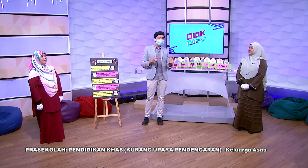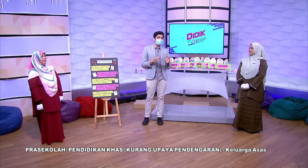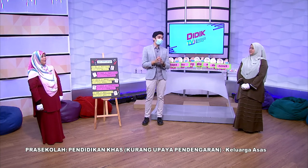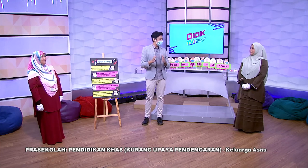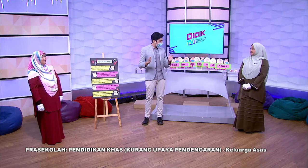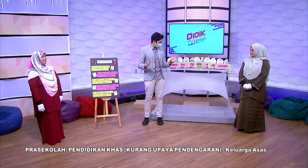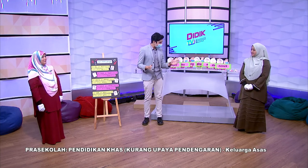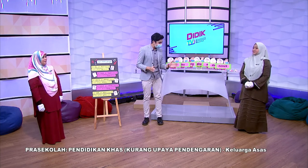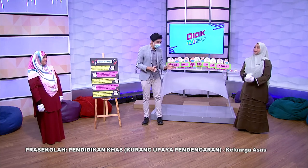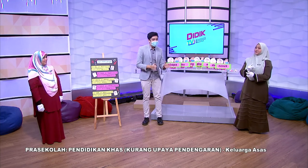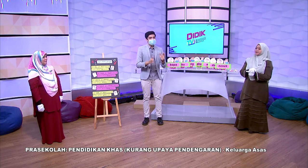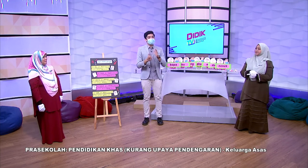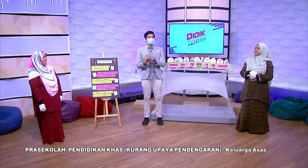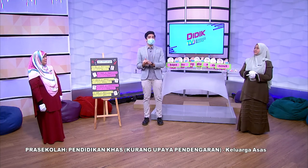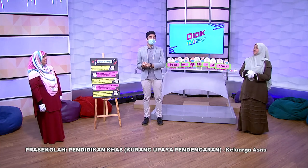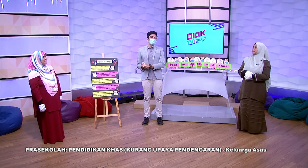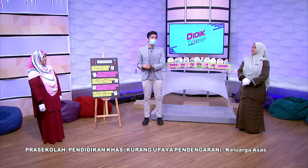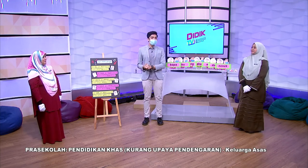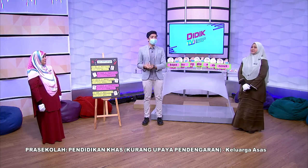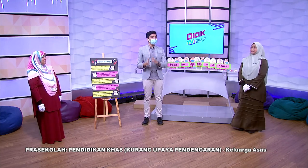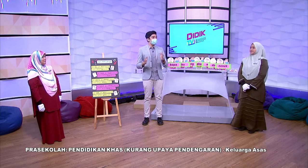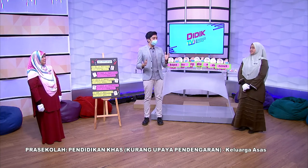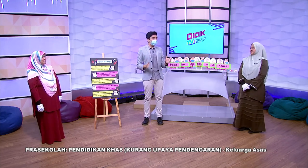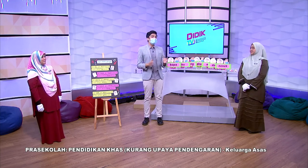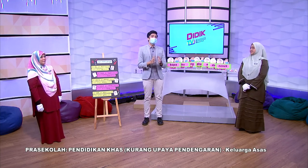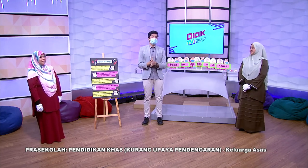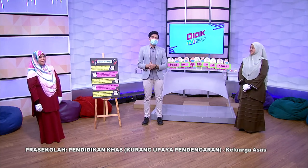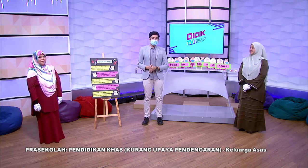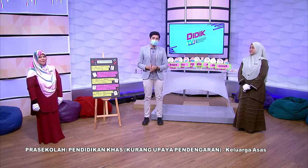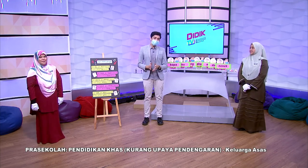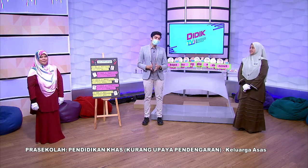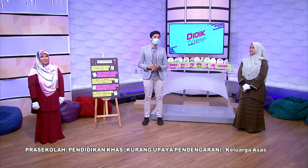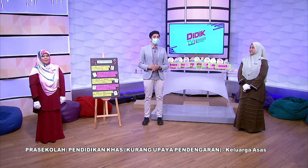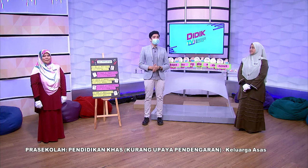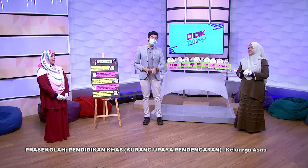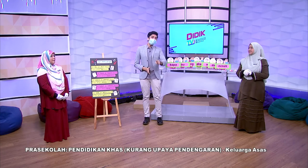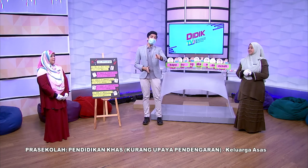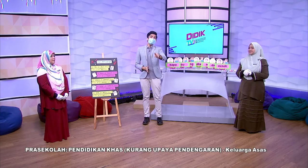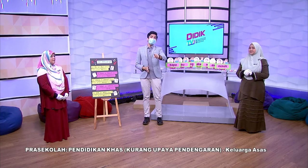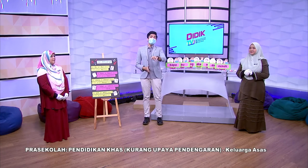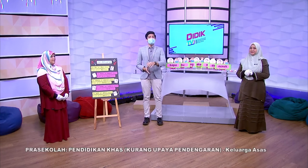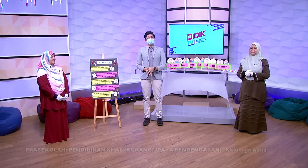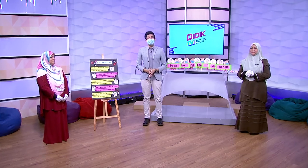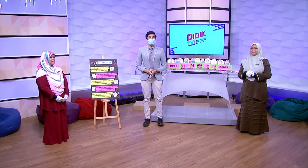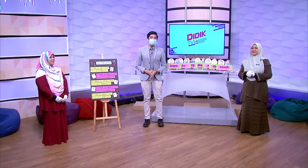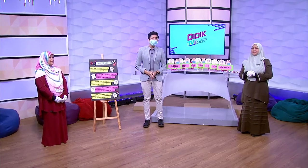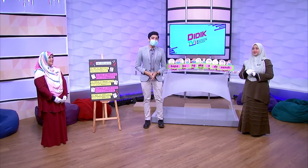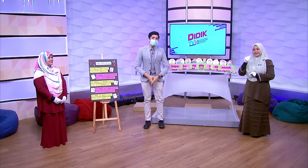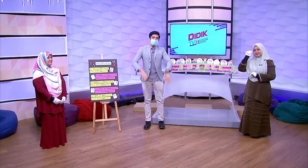sudah diserahkan kepada kita yang saya ada ilmu ini dapat lafalkan semua apel aja ada memori yang menuntut ilmu jumpa lagi Assalamualaikum dan